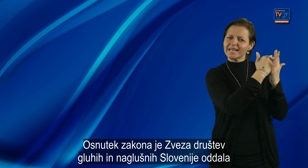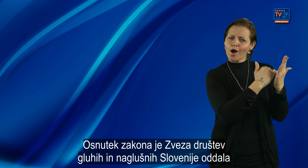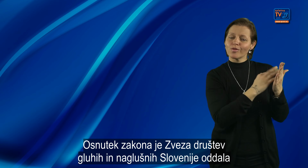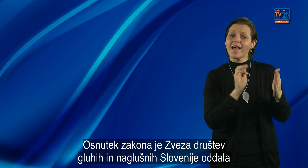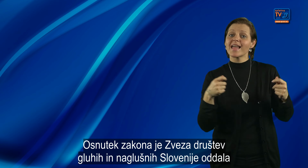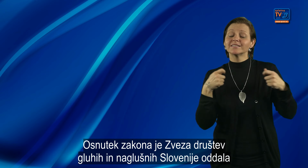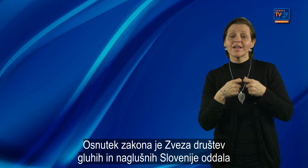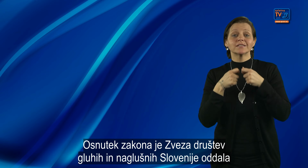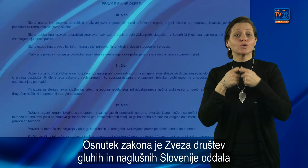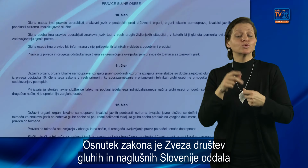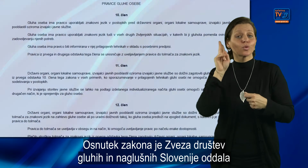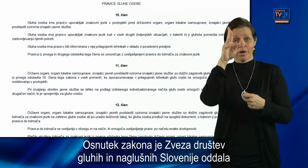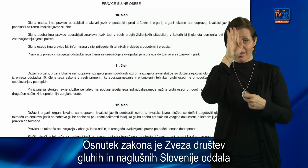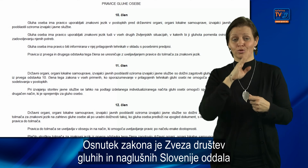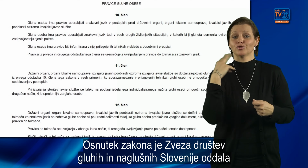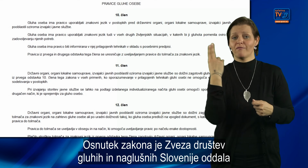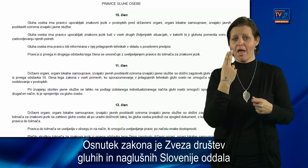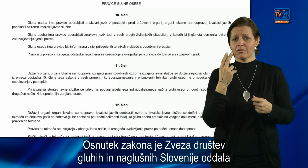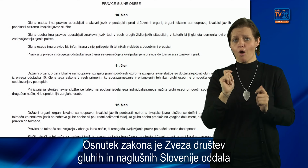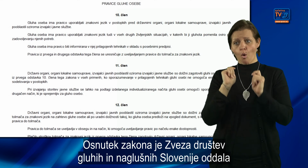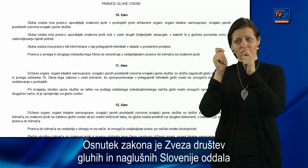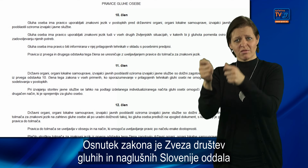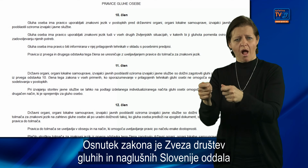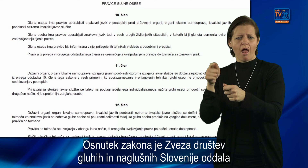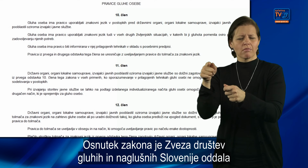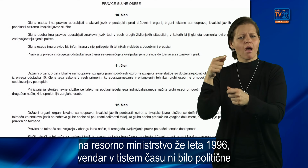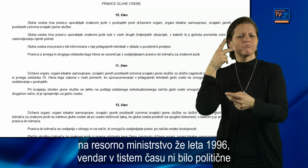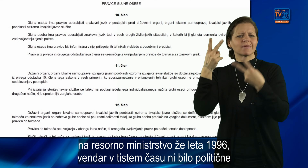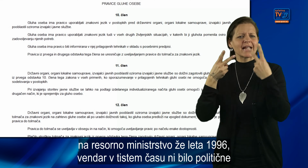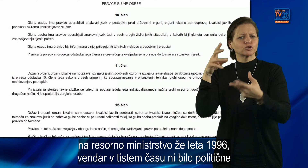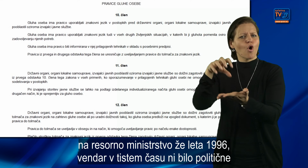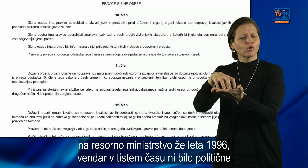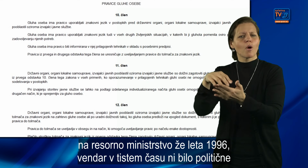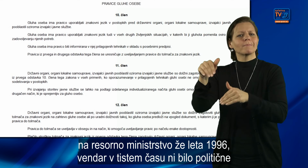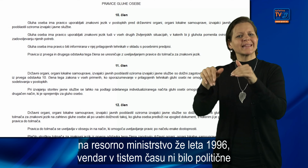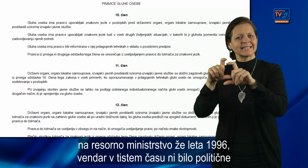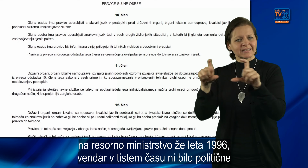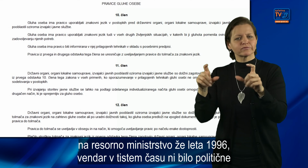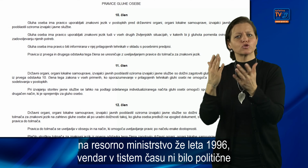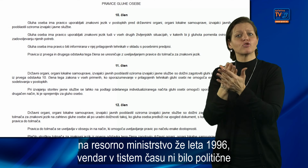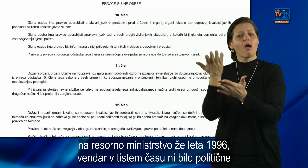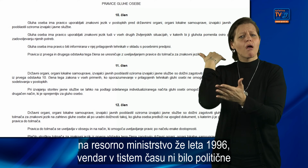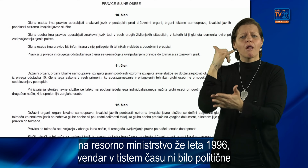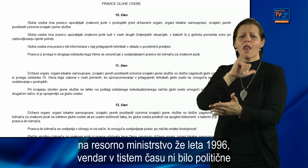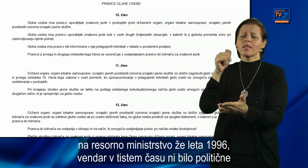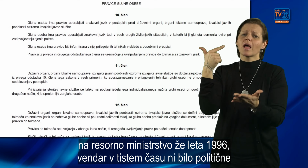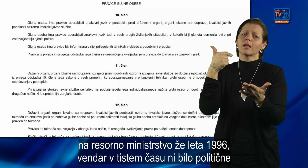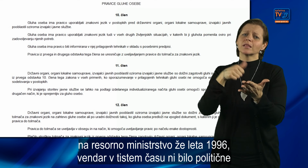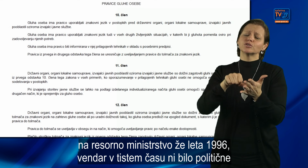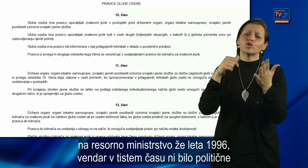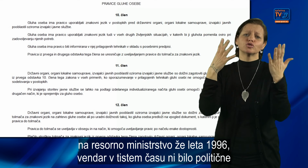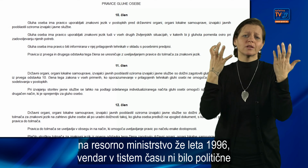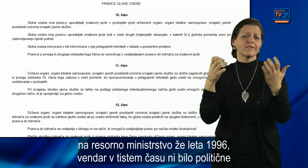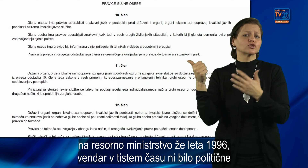Osnutek zakona je Zveza društev gluhih in naglušnih Slovenije oddala na resorno ministrstvo že leta